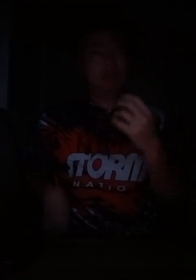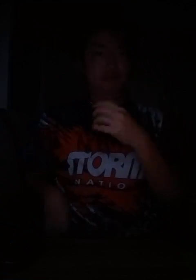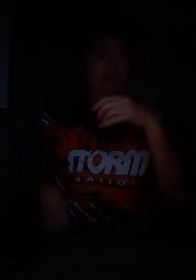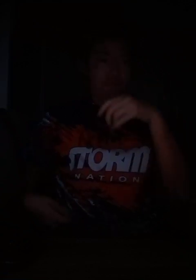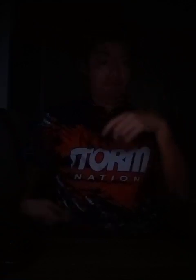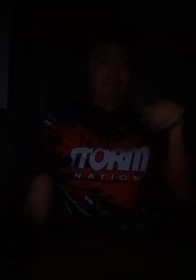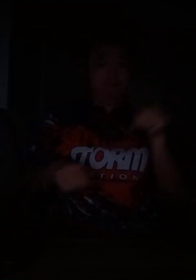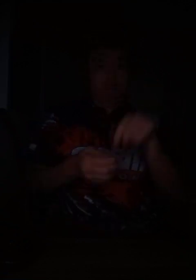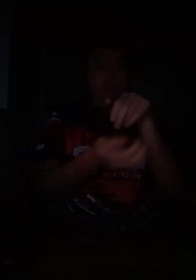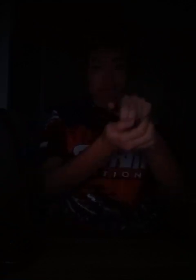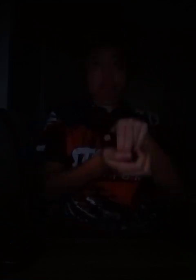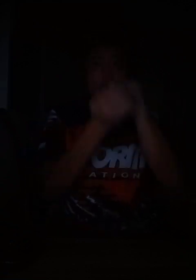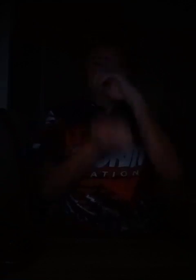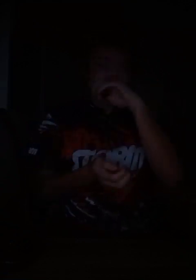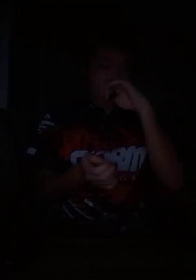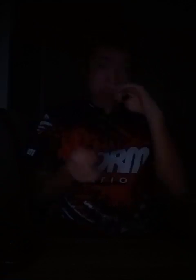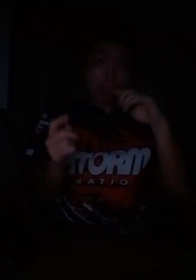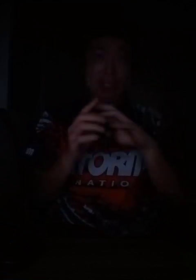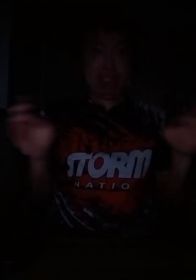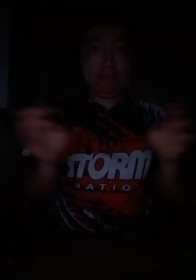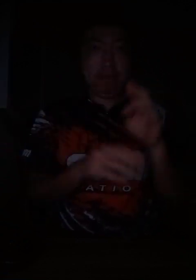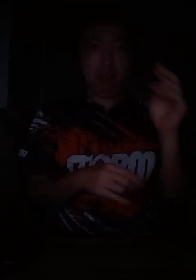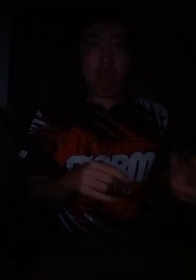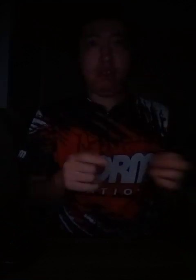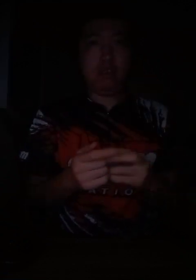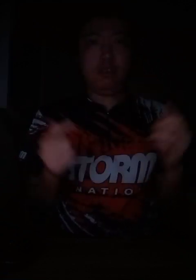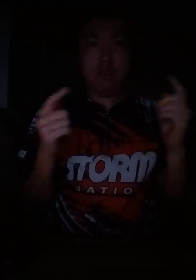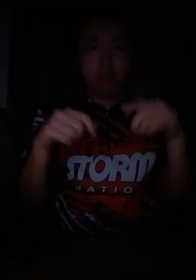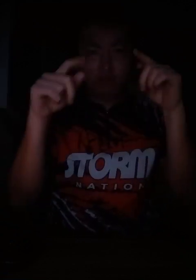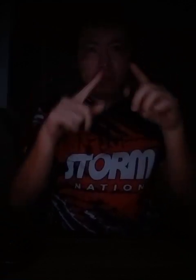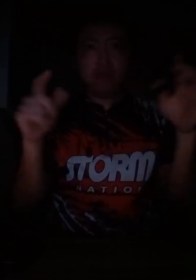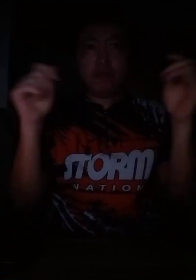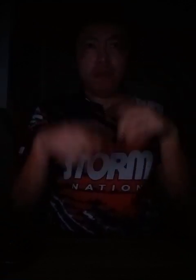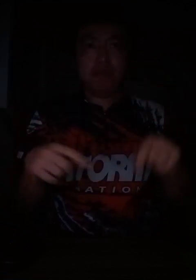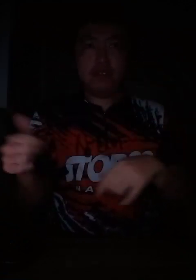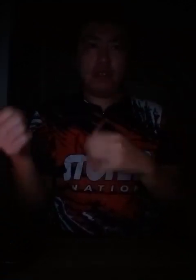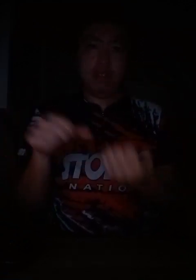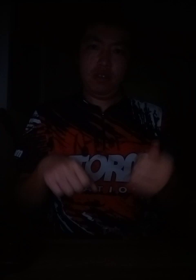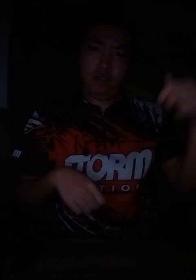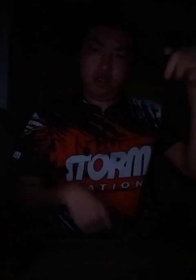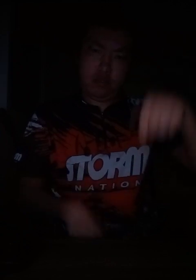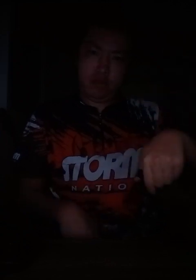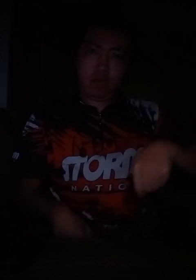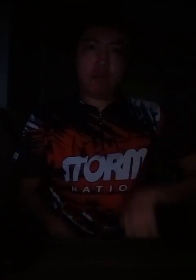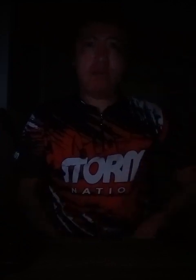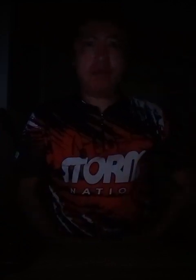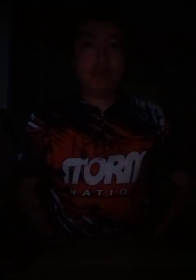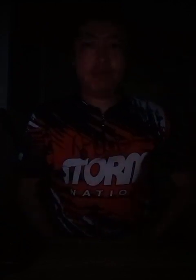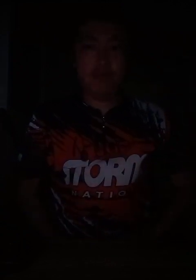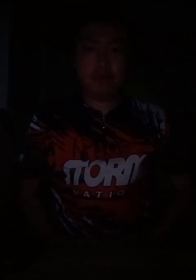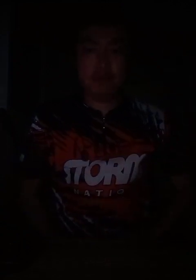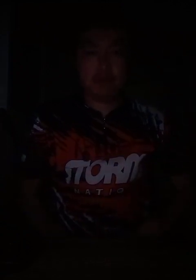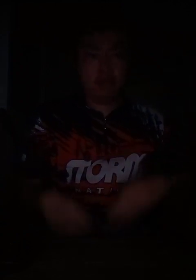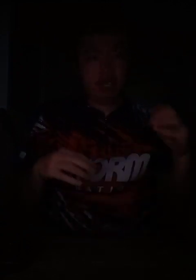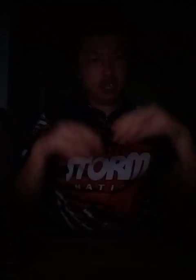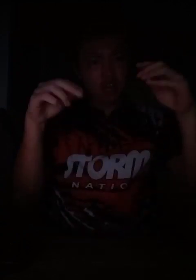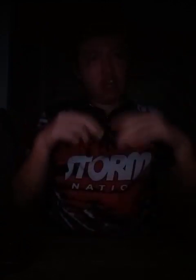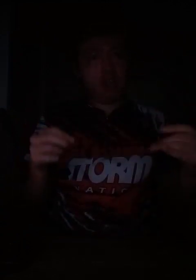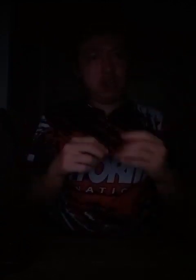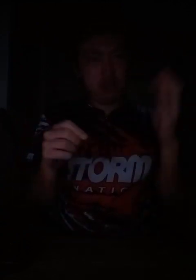들어가 수리 작업을 하던 28살 A씨가 7층 높이에서 추락했습니다. 점검을 하고 쓰다 안 쓰다